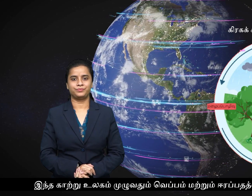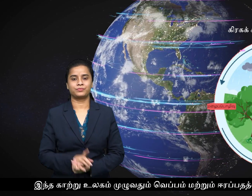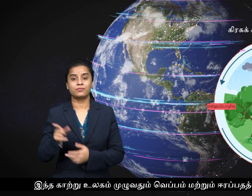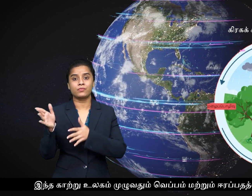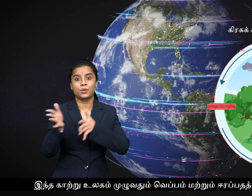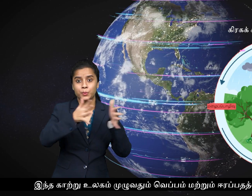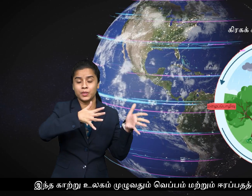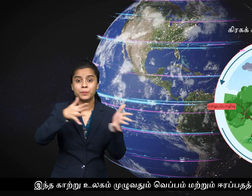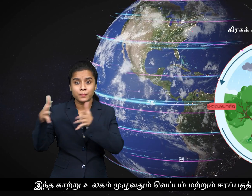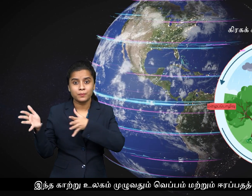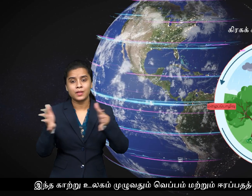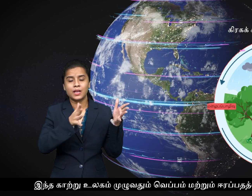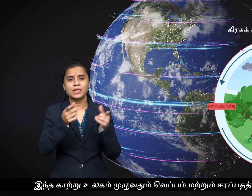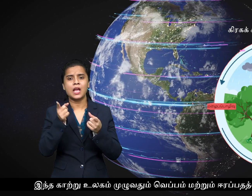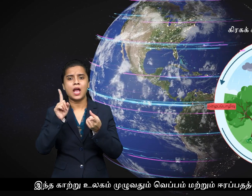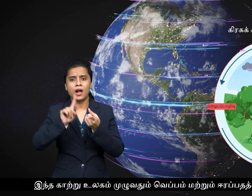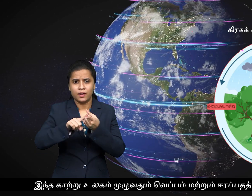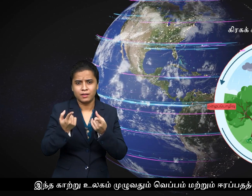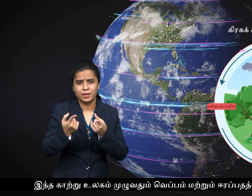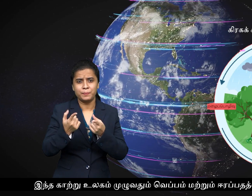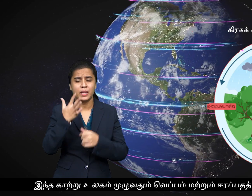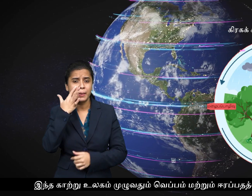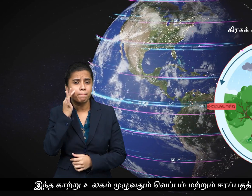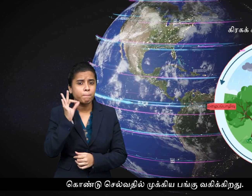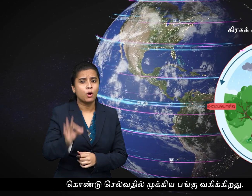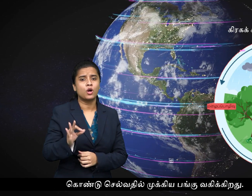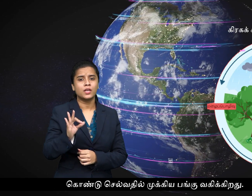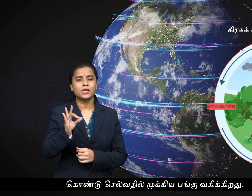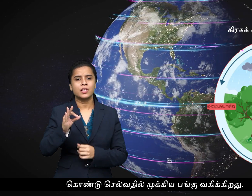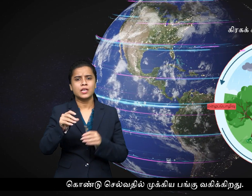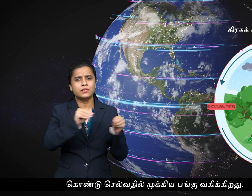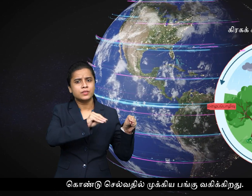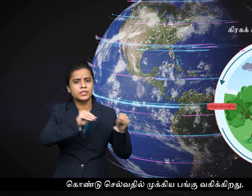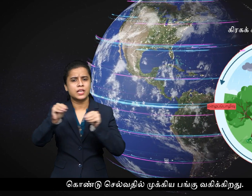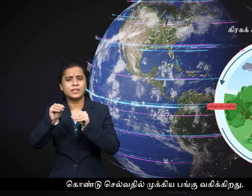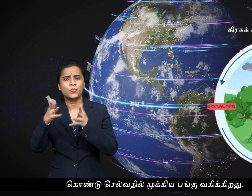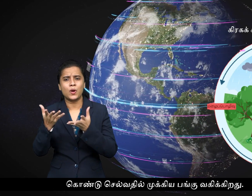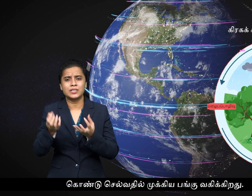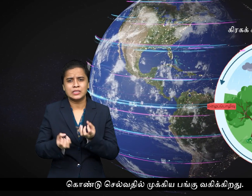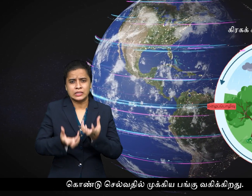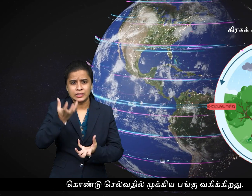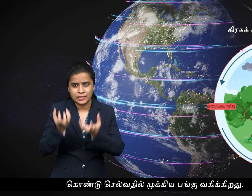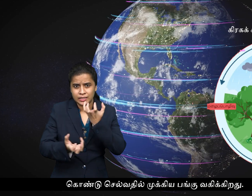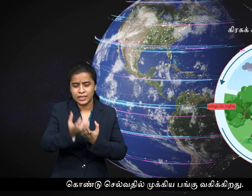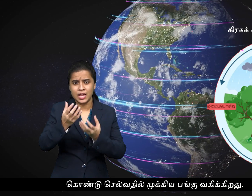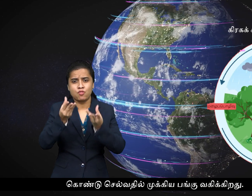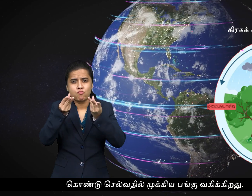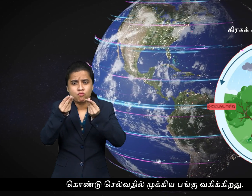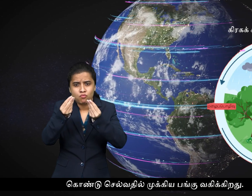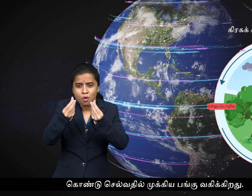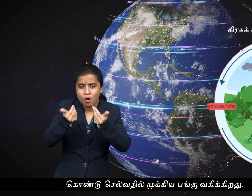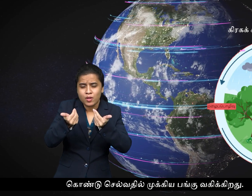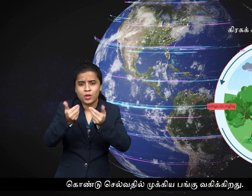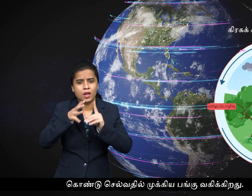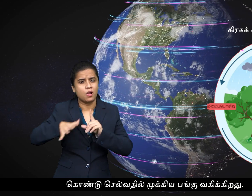இந்த காற்று உலகம் முழுவதும் வெப்பம் மற்றும் ஈரப்பதத்தை கொண்டு செல்வதில் முக்கிய பங்கு வகிக்கிறது.